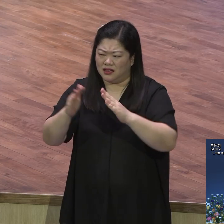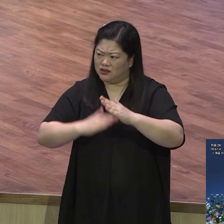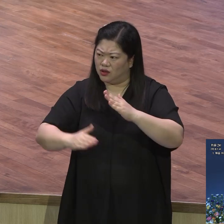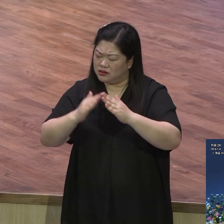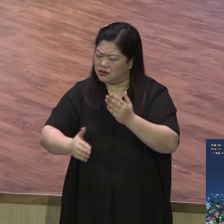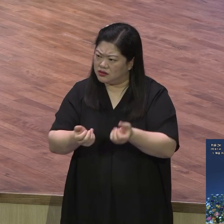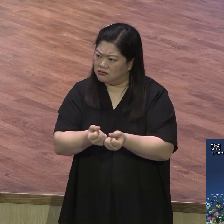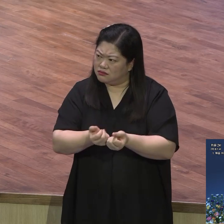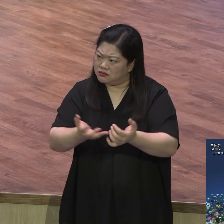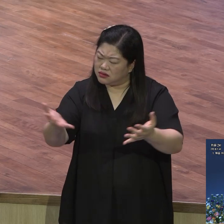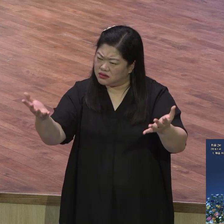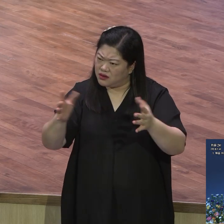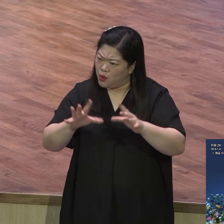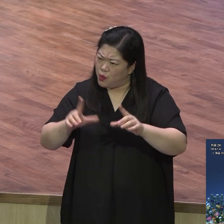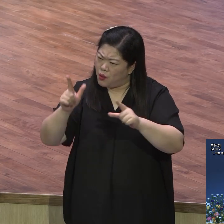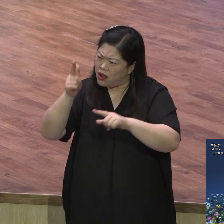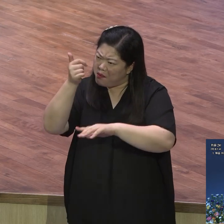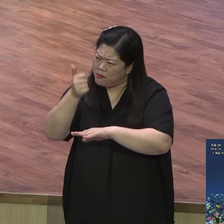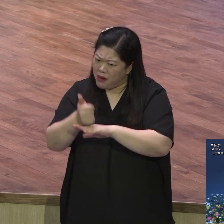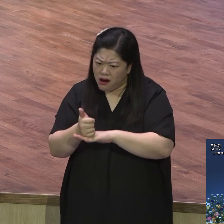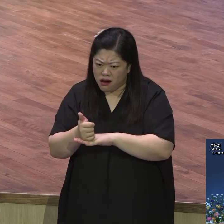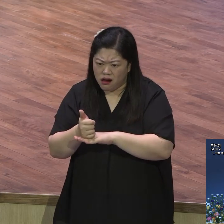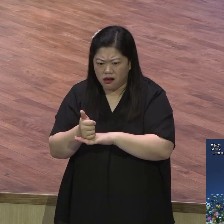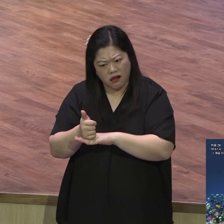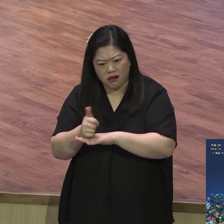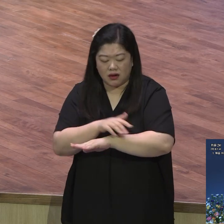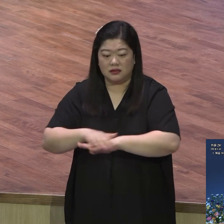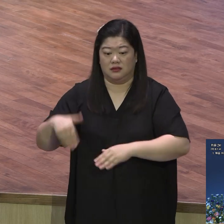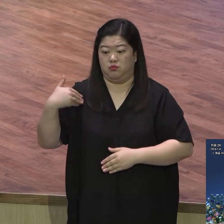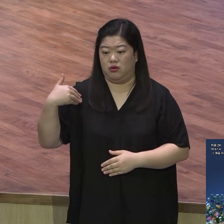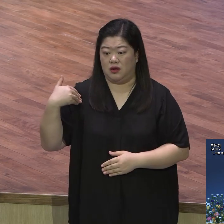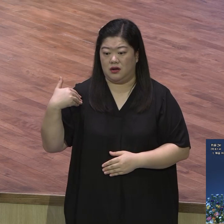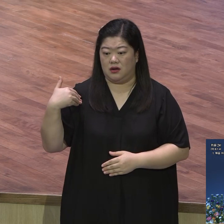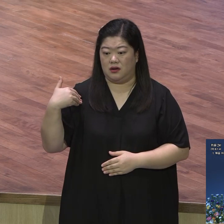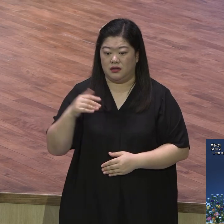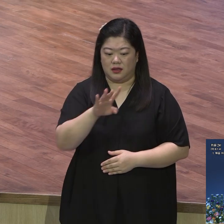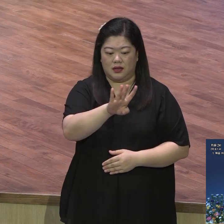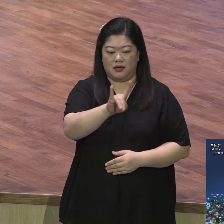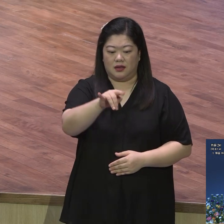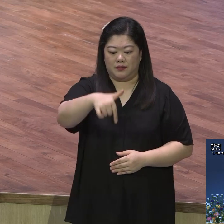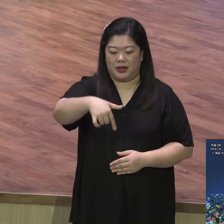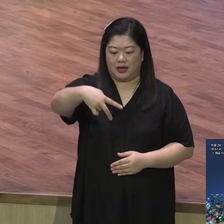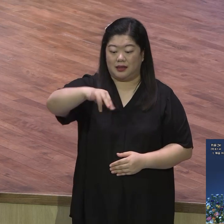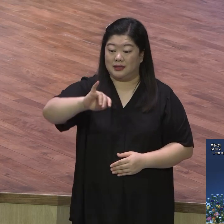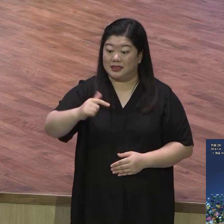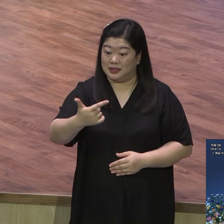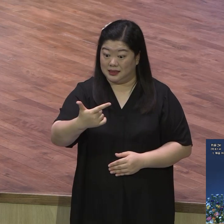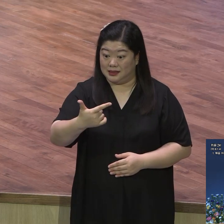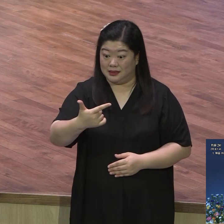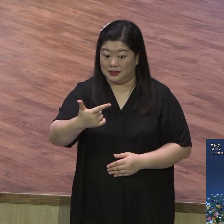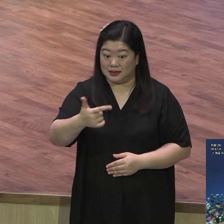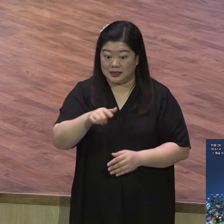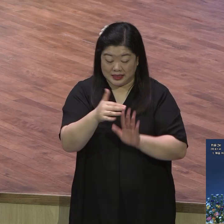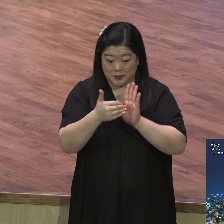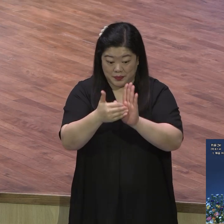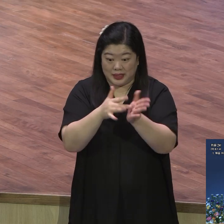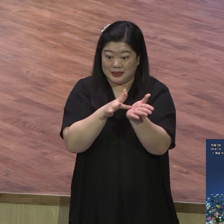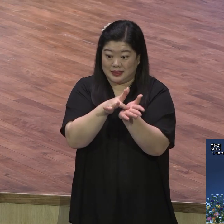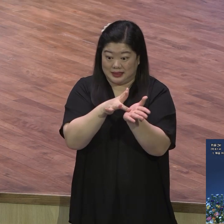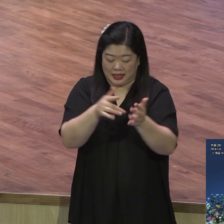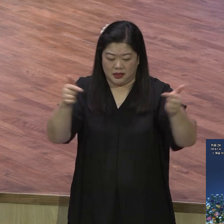백신이 나올 것이다 예측을 하고 있습니다. 백신은 이렇게 한 가지밖에 못해요. 각종